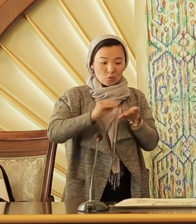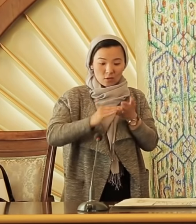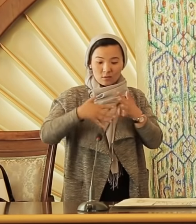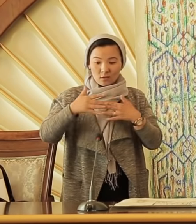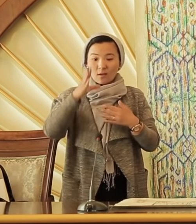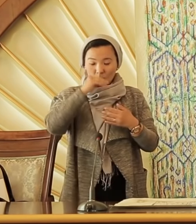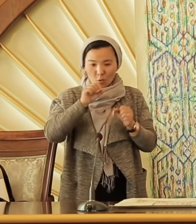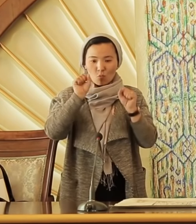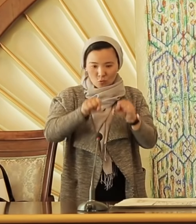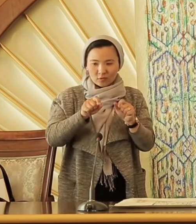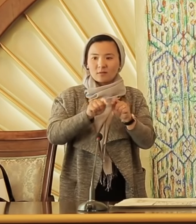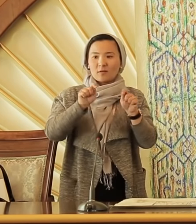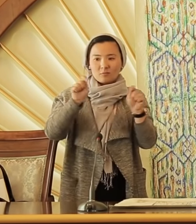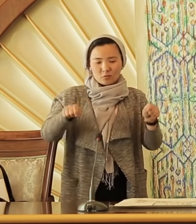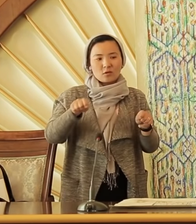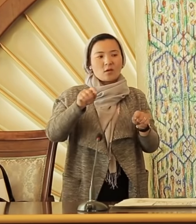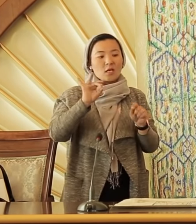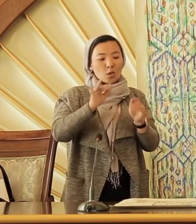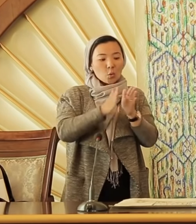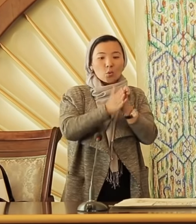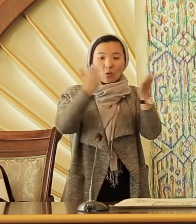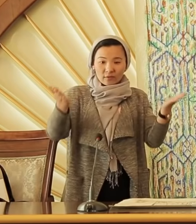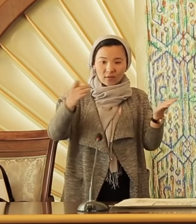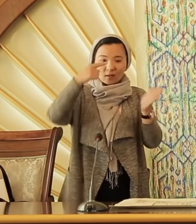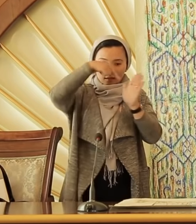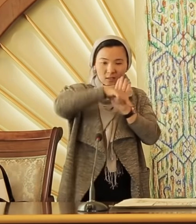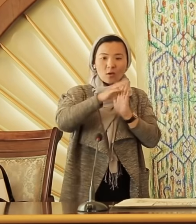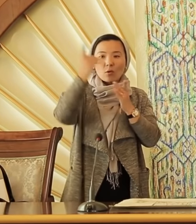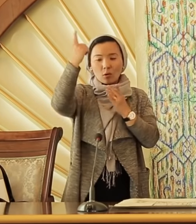o'xshatasiz. Qur'onda aytayapti Alloh taolo.